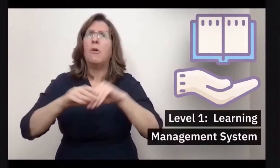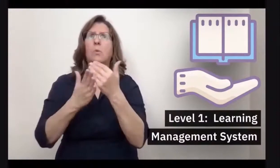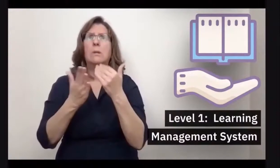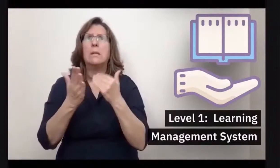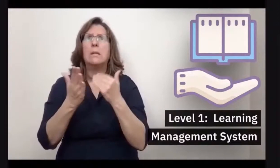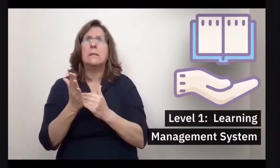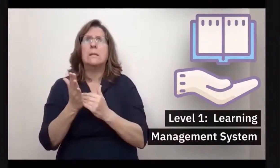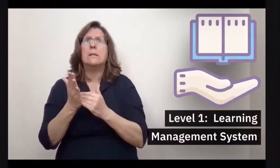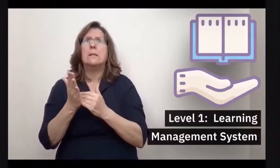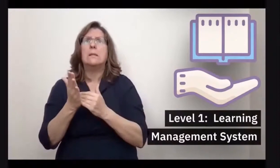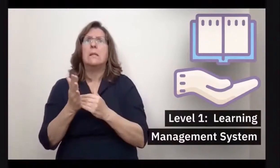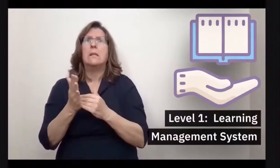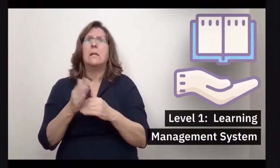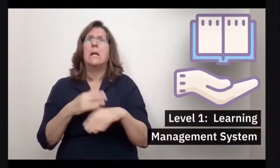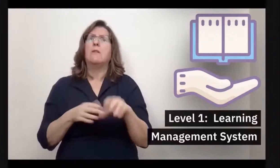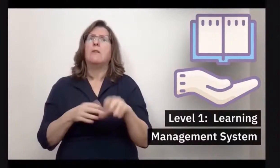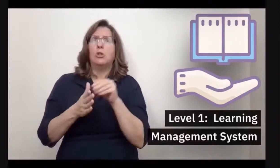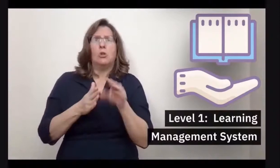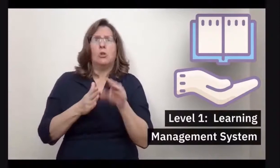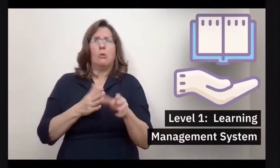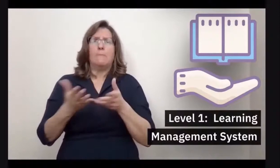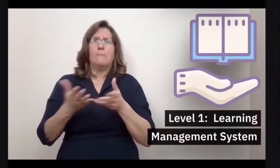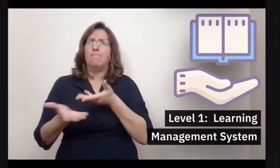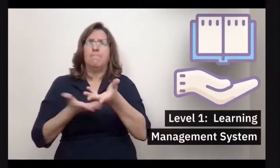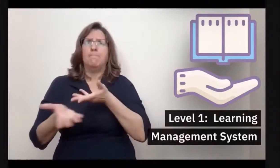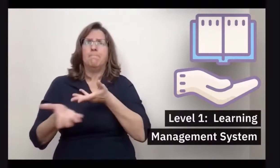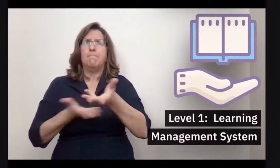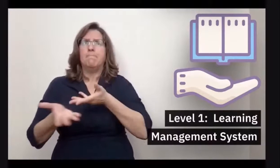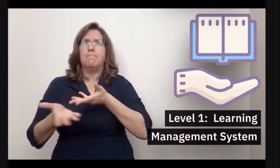interactúa con el material y ver estos sistemas.